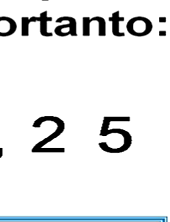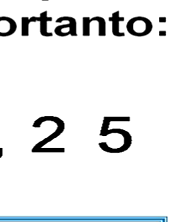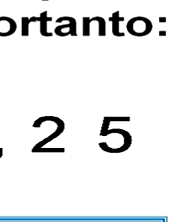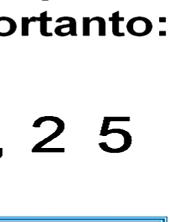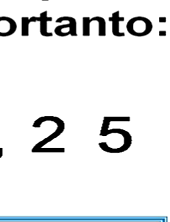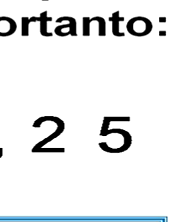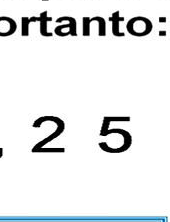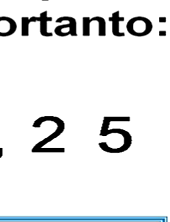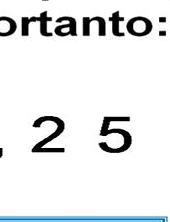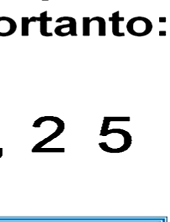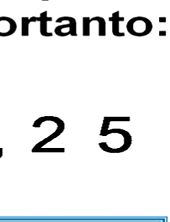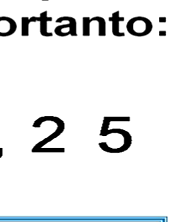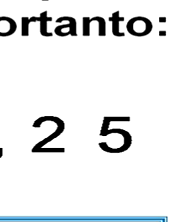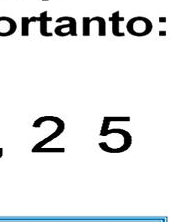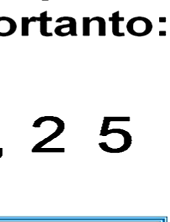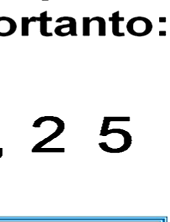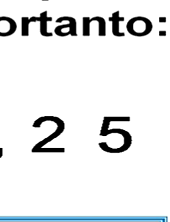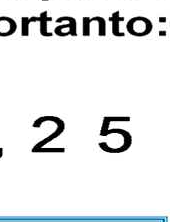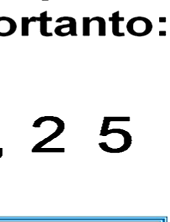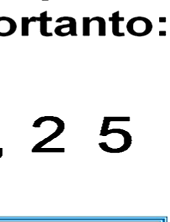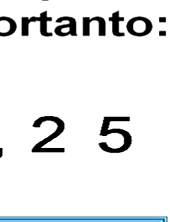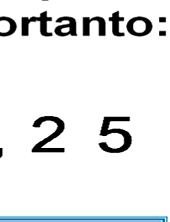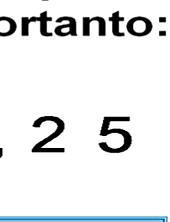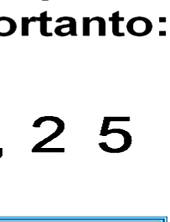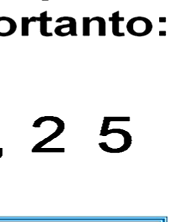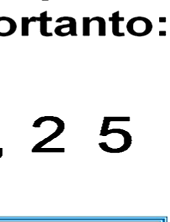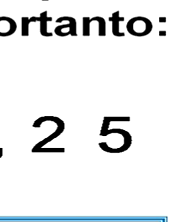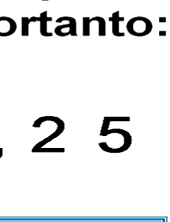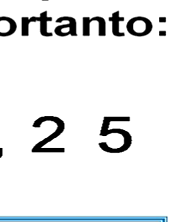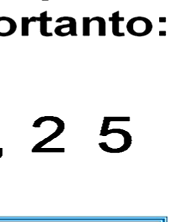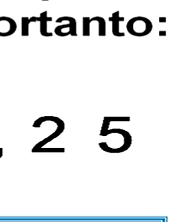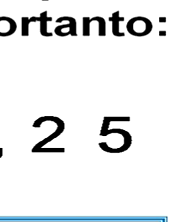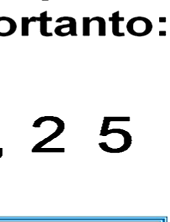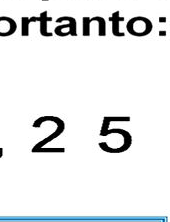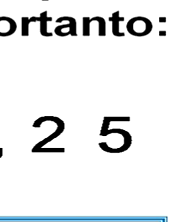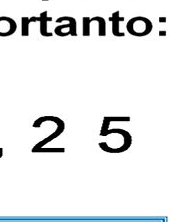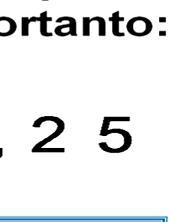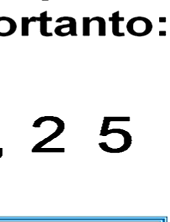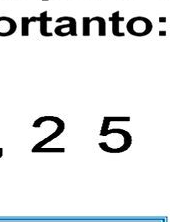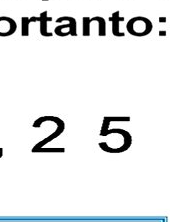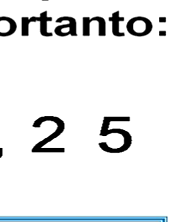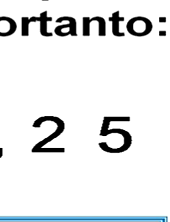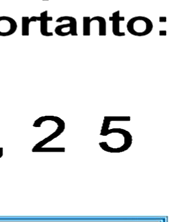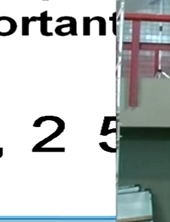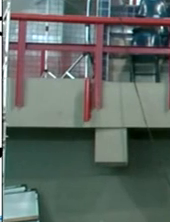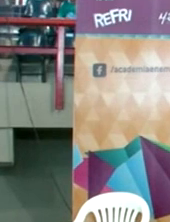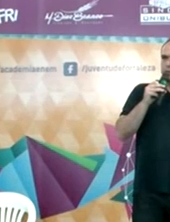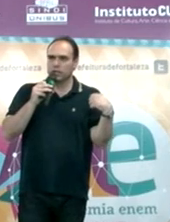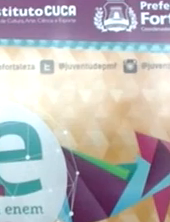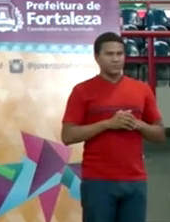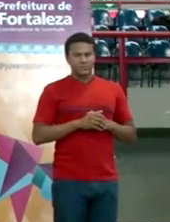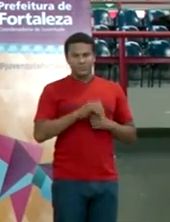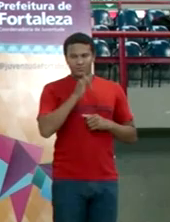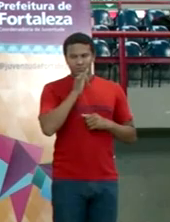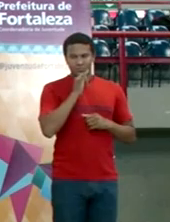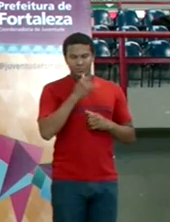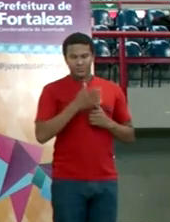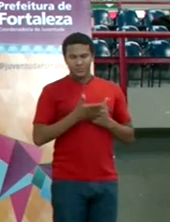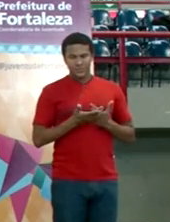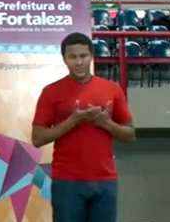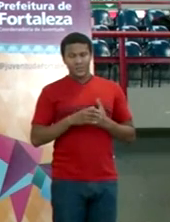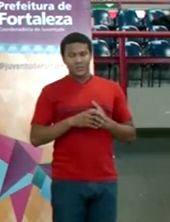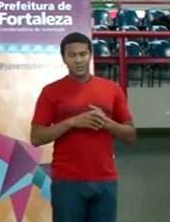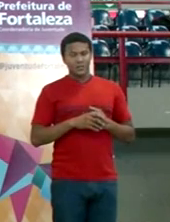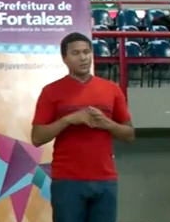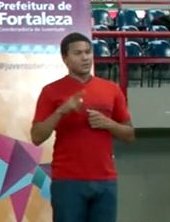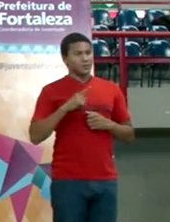vale quanto? 16,5. Estou repetindo a ideia que eu utilizei na questão anterior, tá certo? No item anterior.